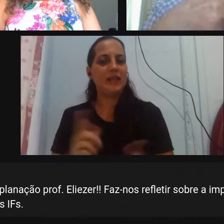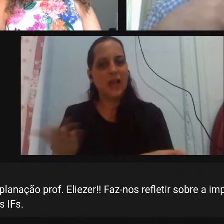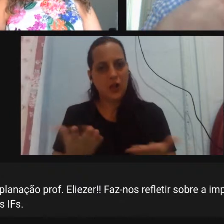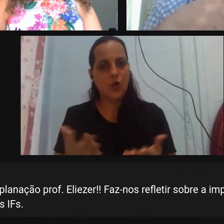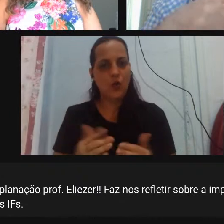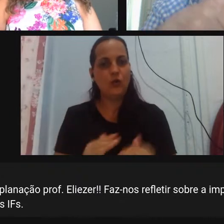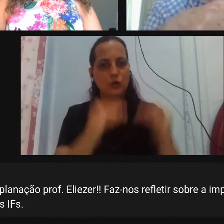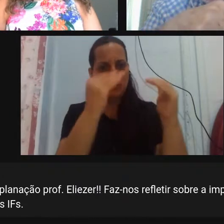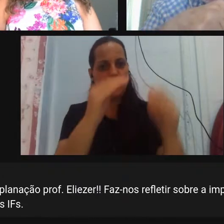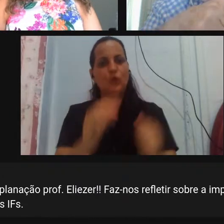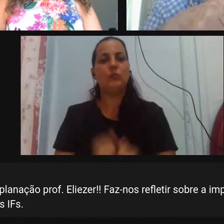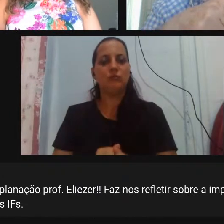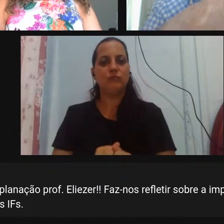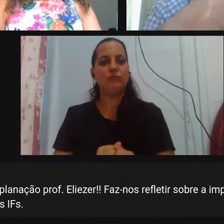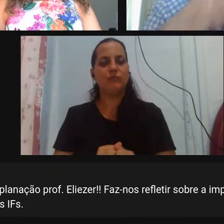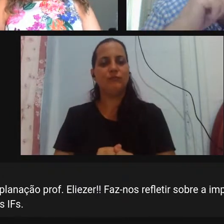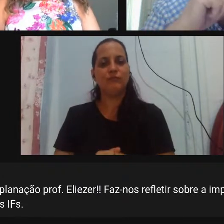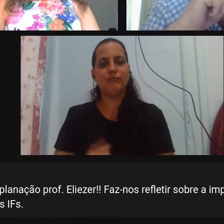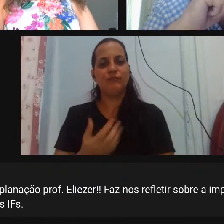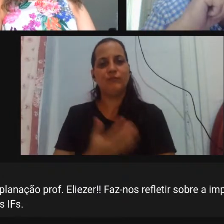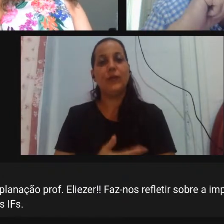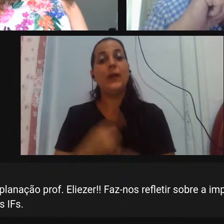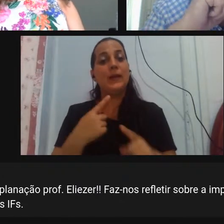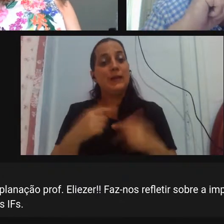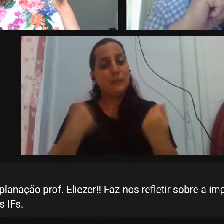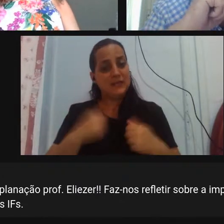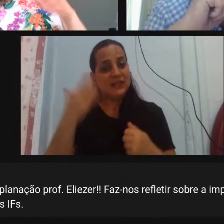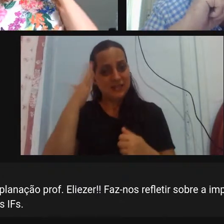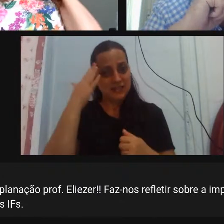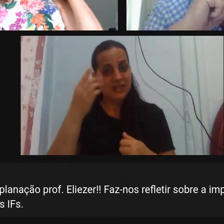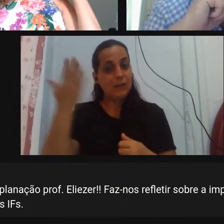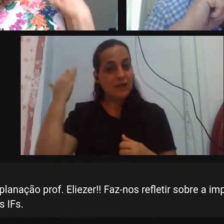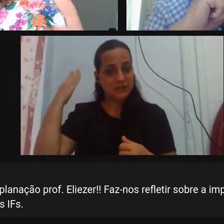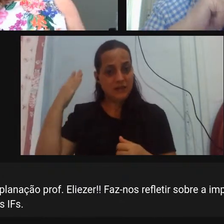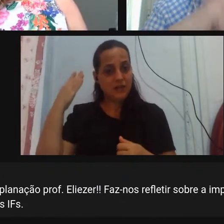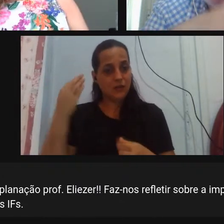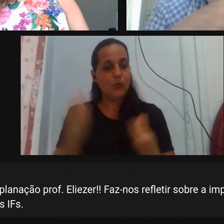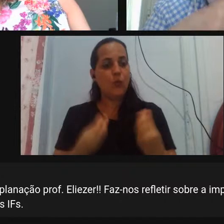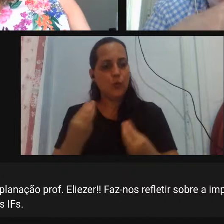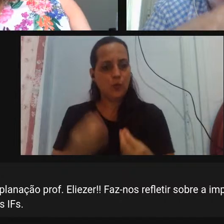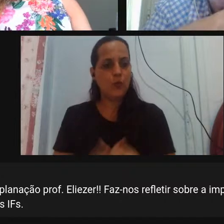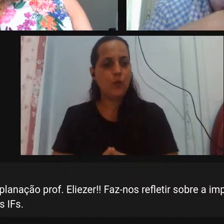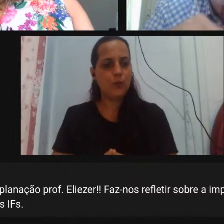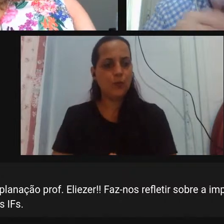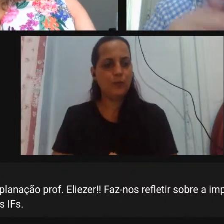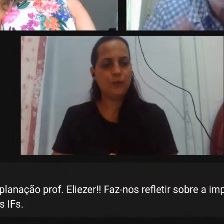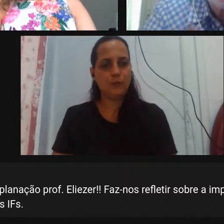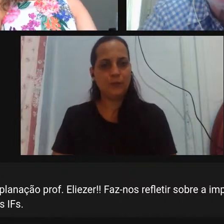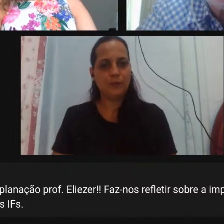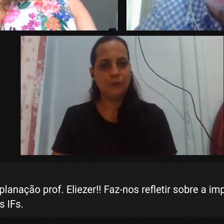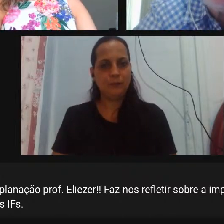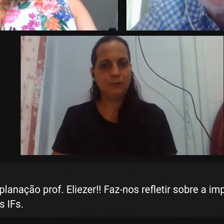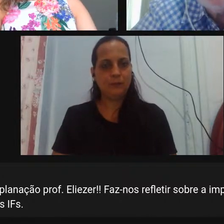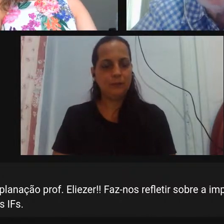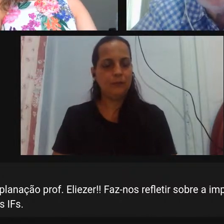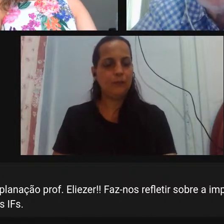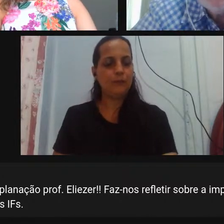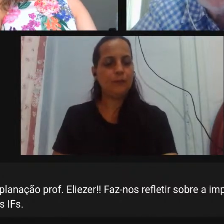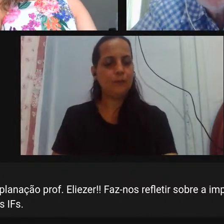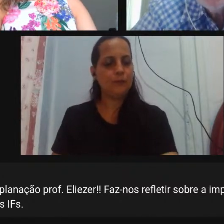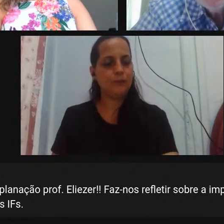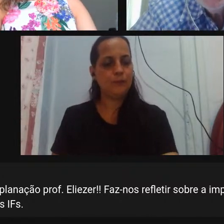Nós temos que entender o contexto que nós vivíamos naquele momento, que, de certa forma, continua.